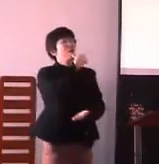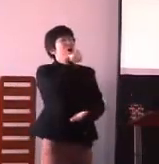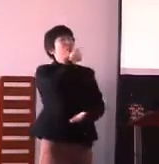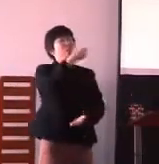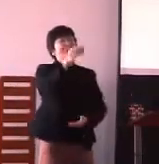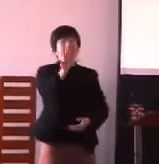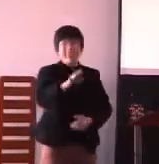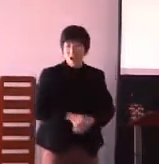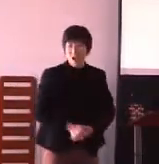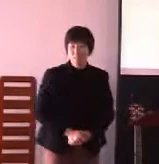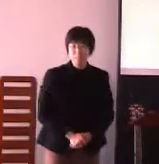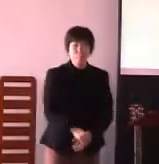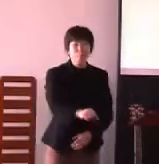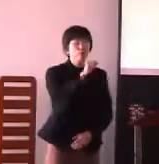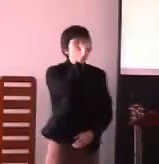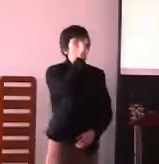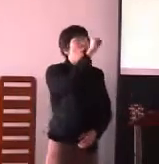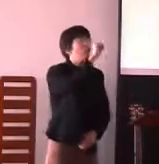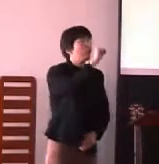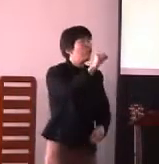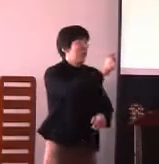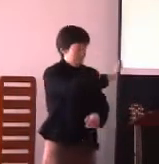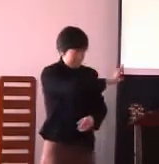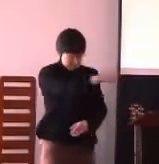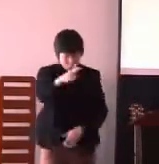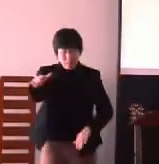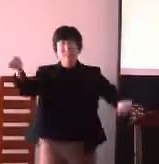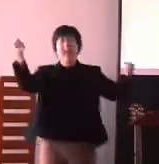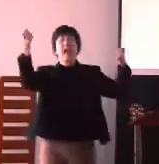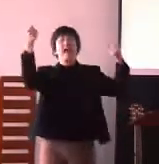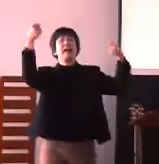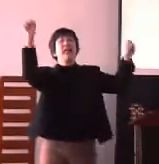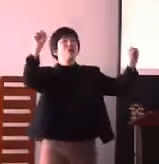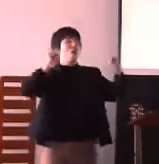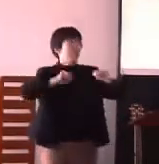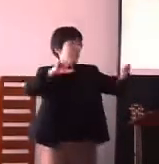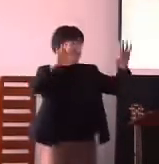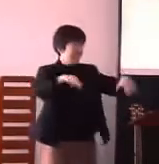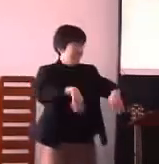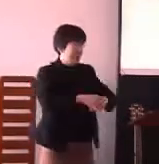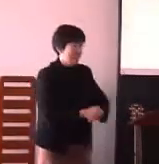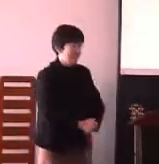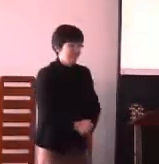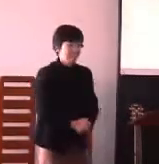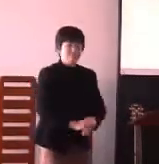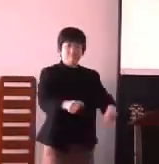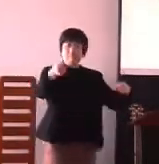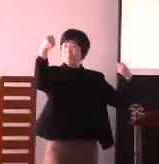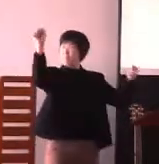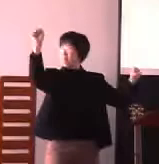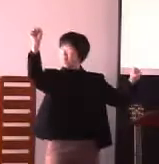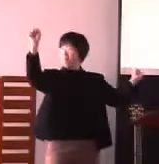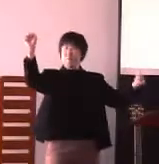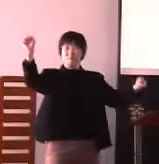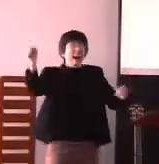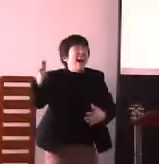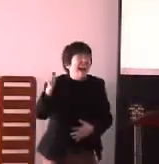。まあ吉本興業その皆さんももう吉本興業だけで